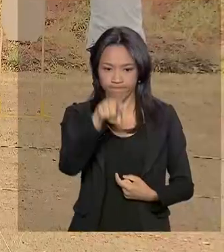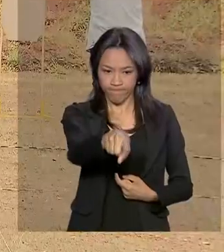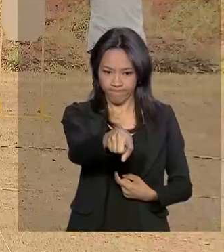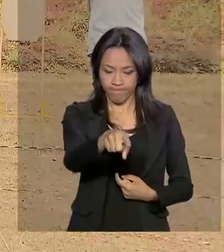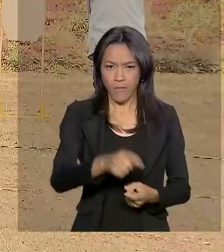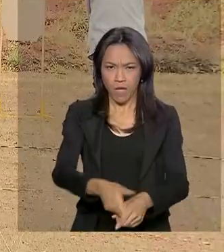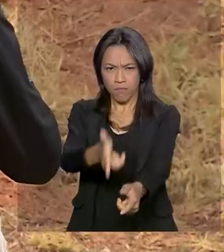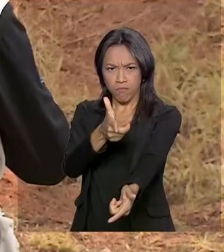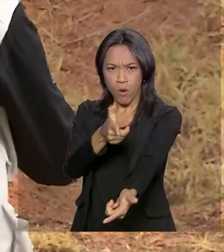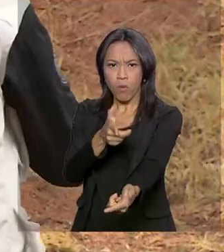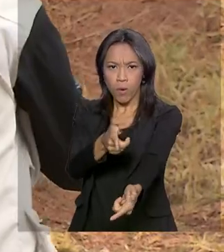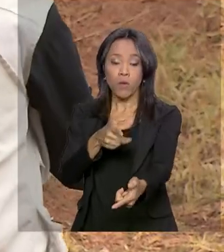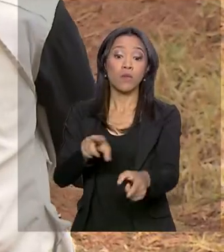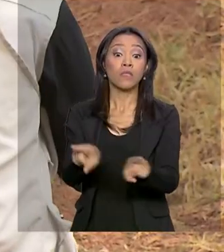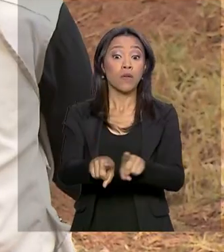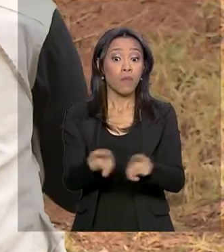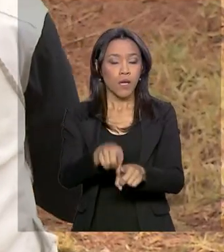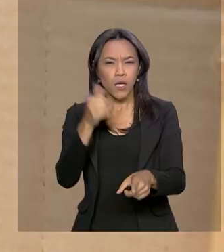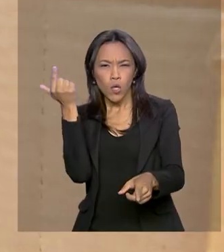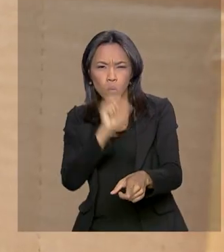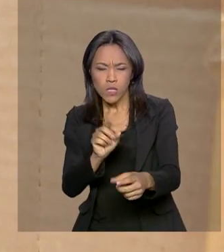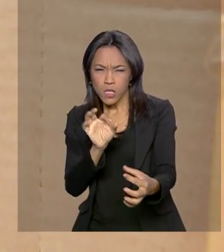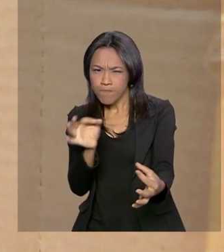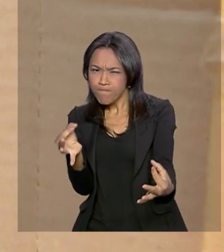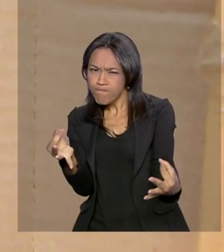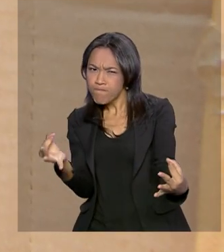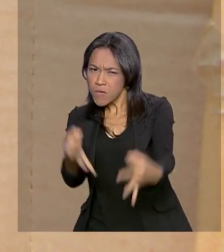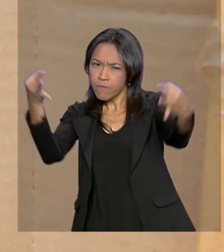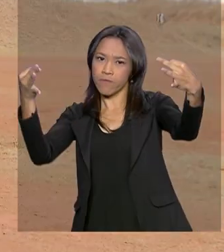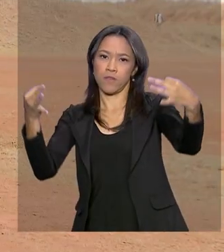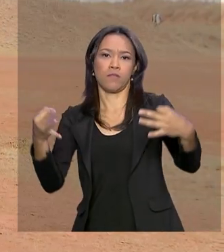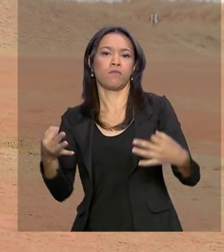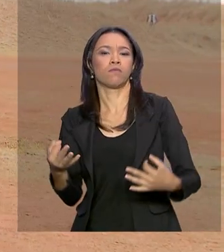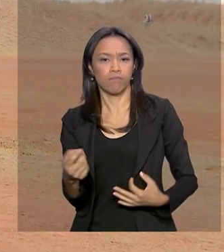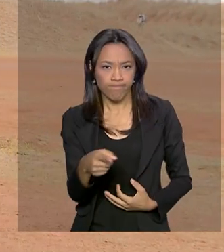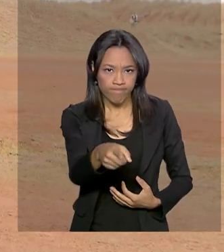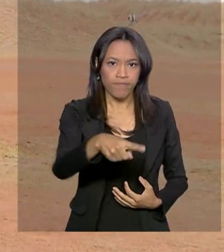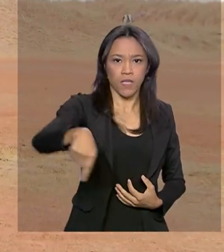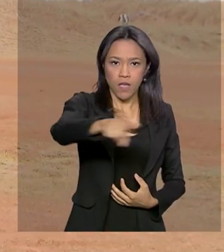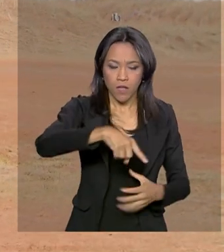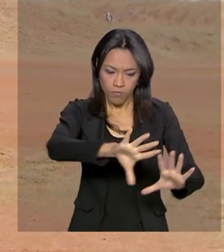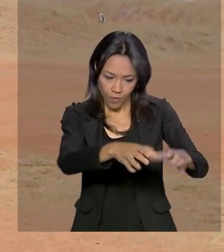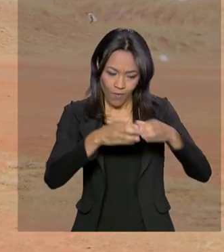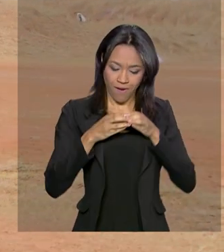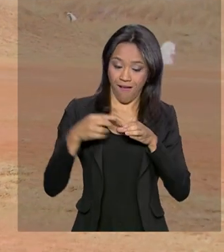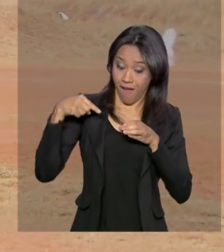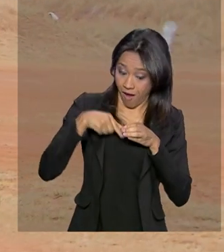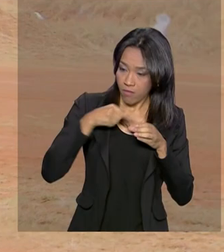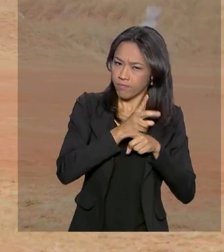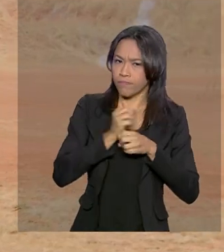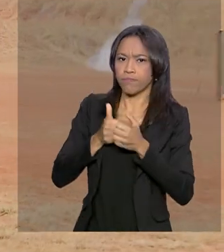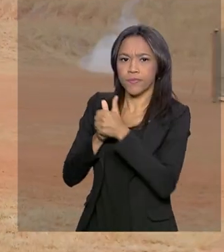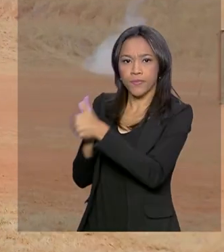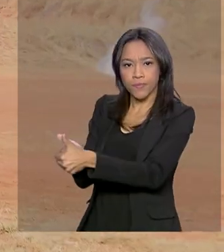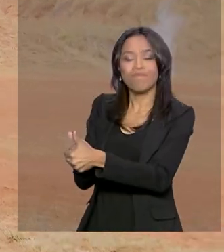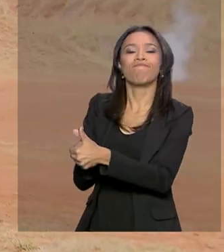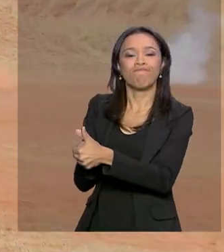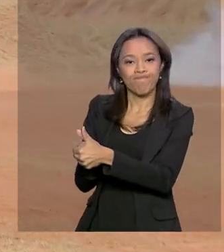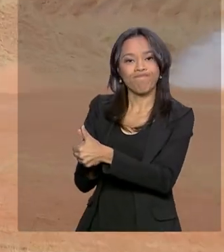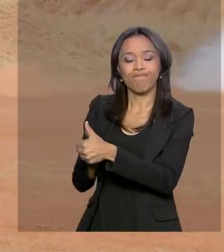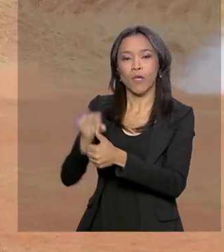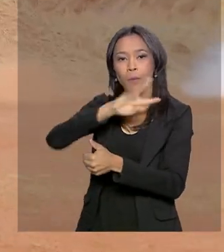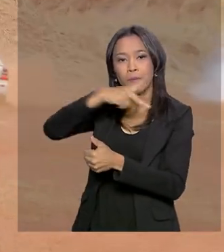tiros até que atinjam um nível de excelência e sejam colocadas a serviço da segurança do presidente